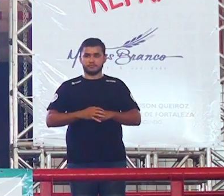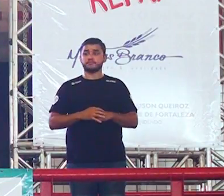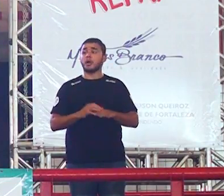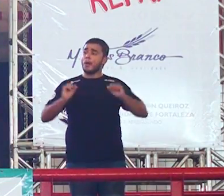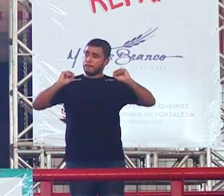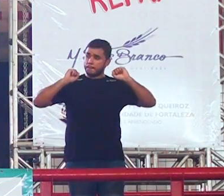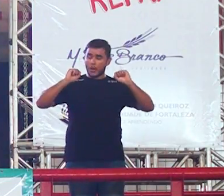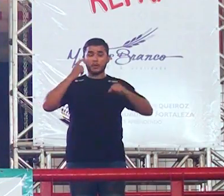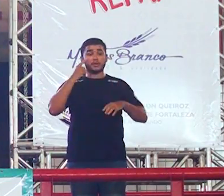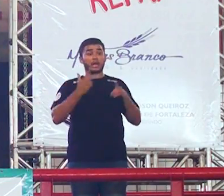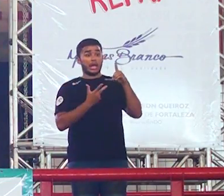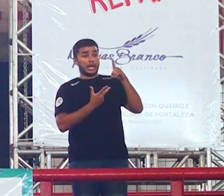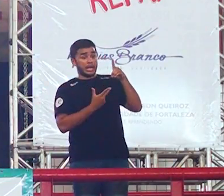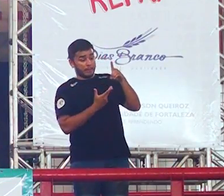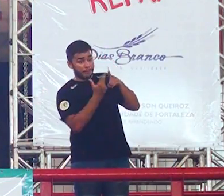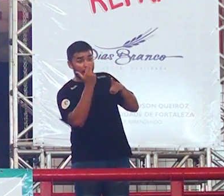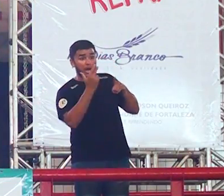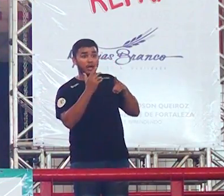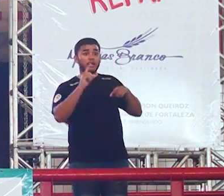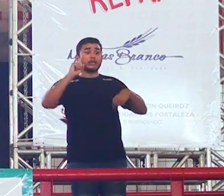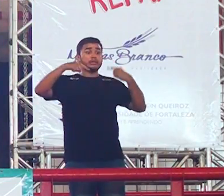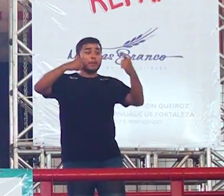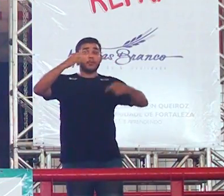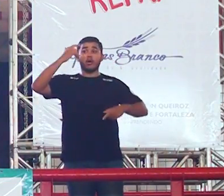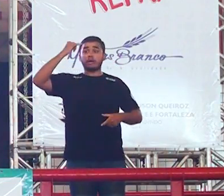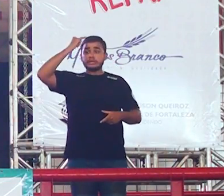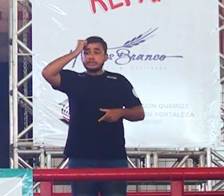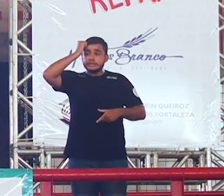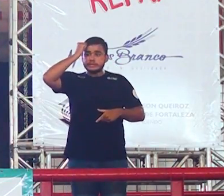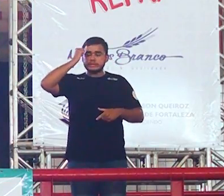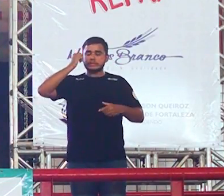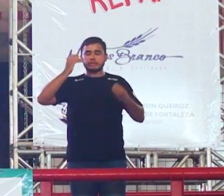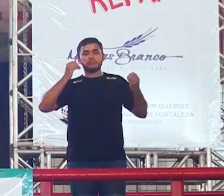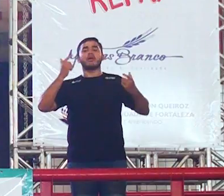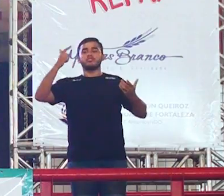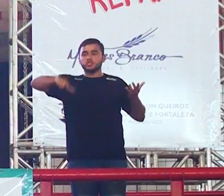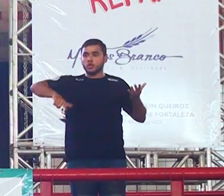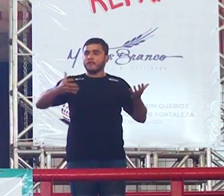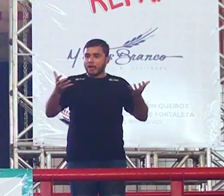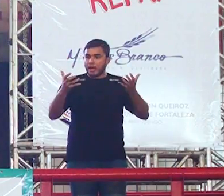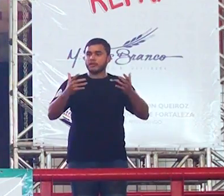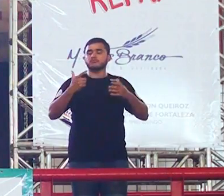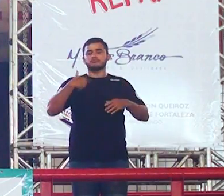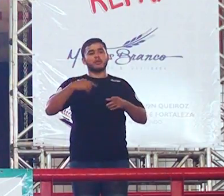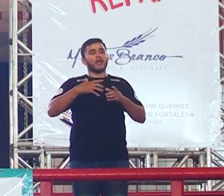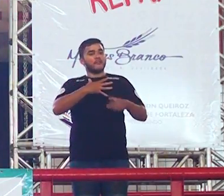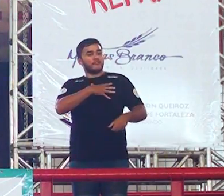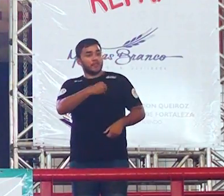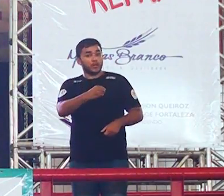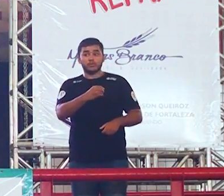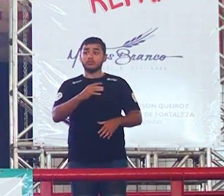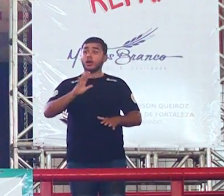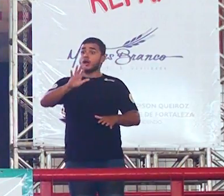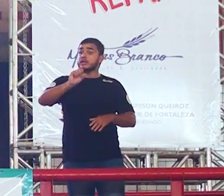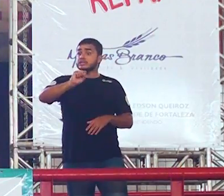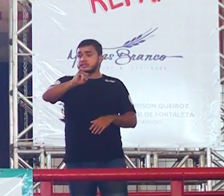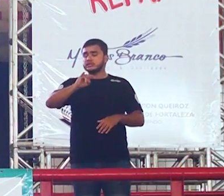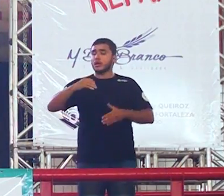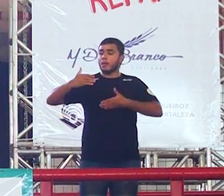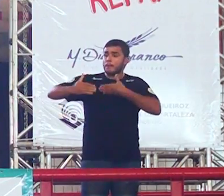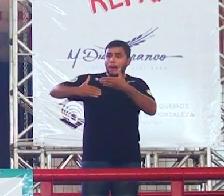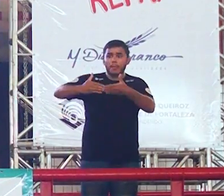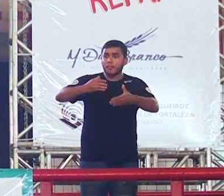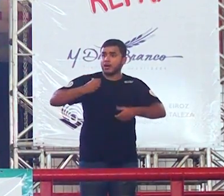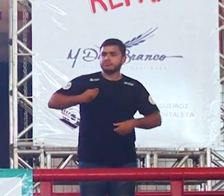pode ocorrer, mas se o período da vasectomia e da reversão for muito longo, é possível